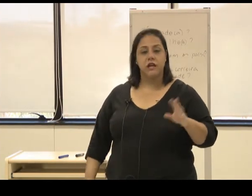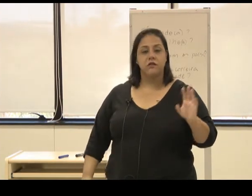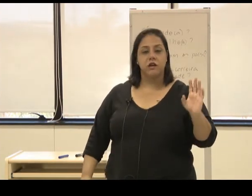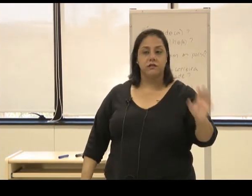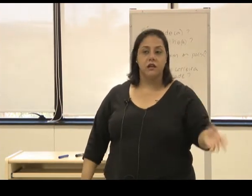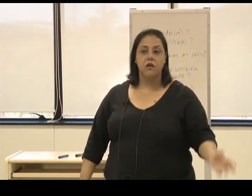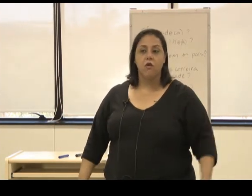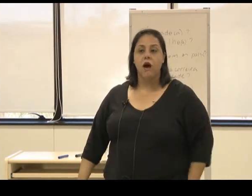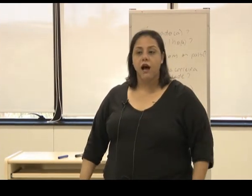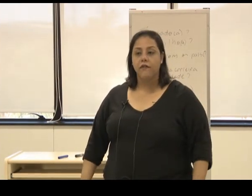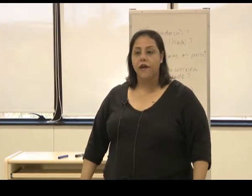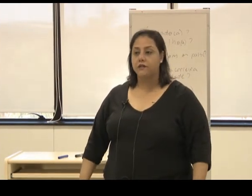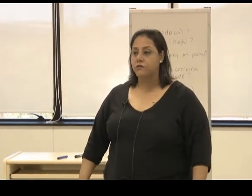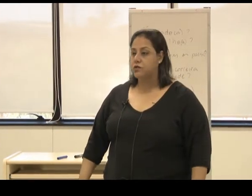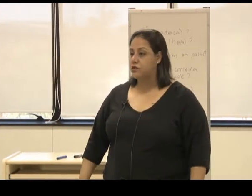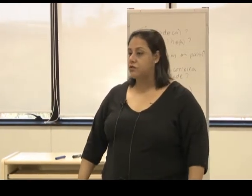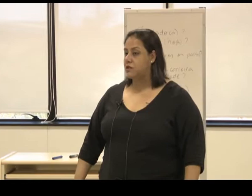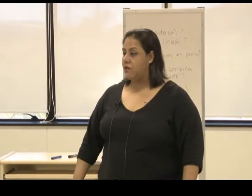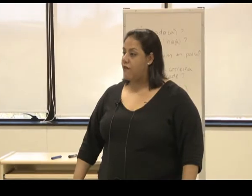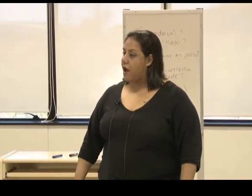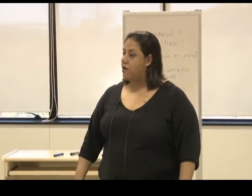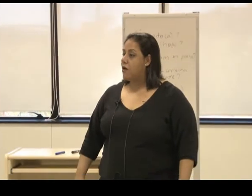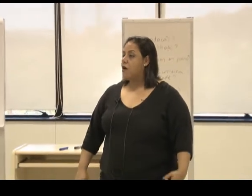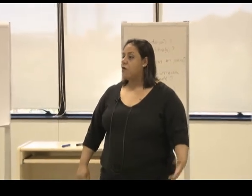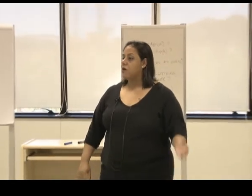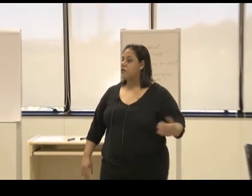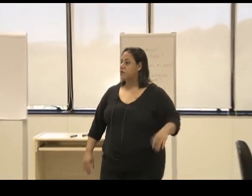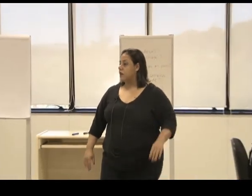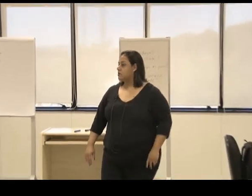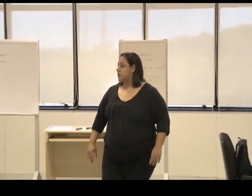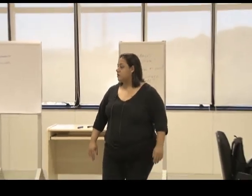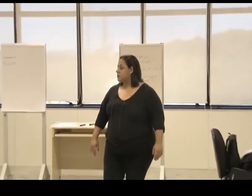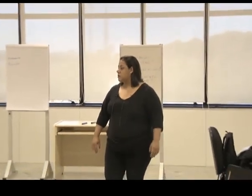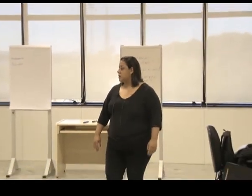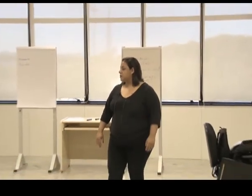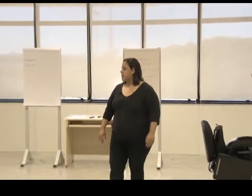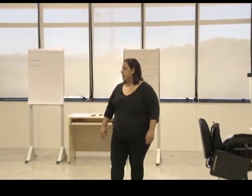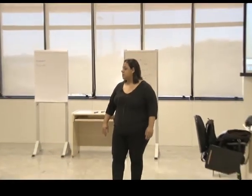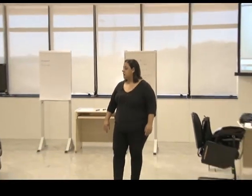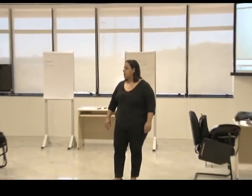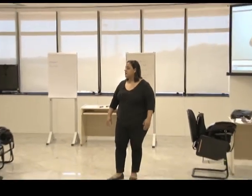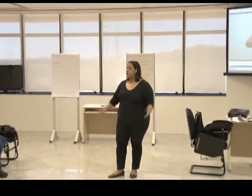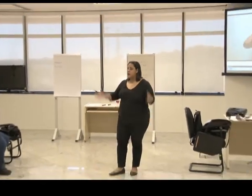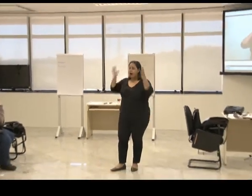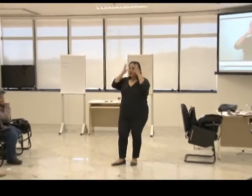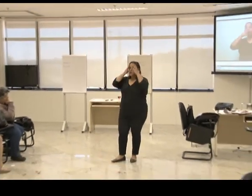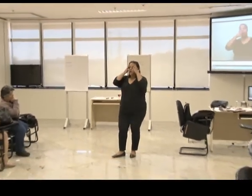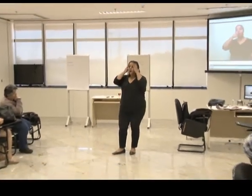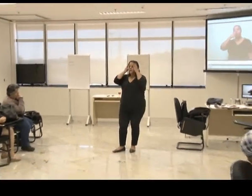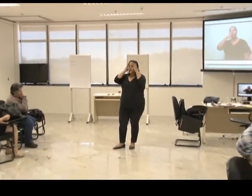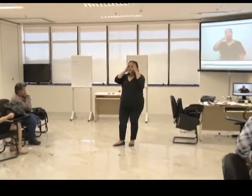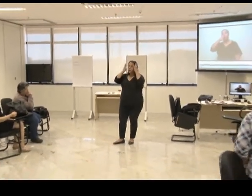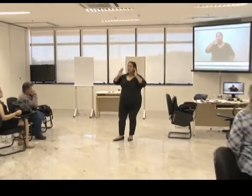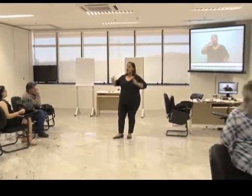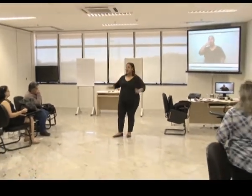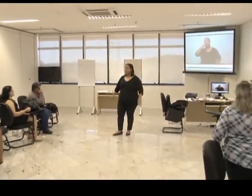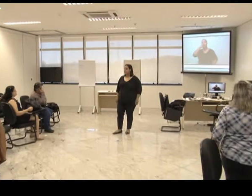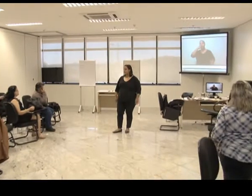agora 5 a 10 minutinhos de intervalo. Quando voltar, nós teremos outra atividade para ativar o cérebro rápido. Tá